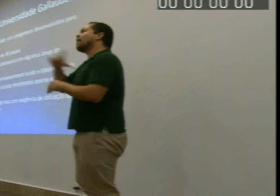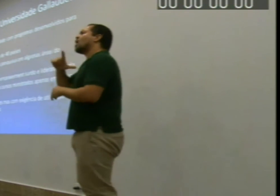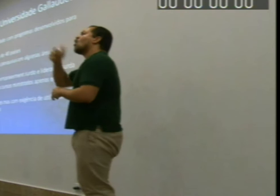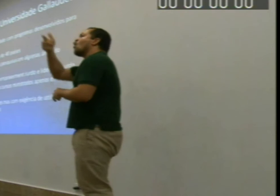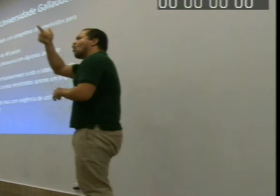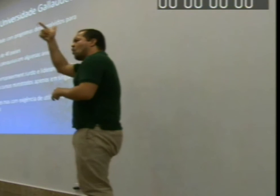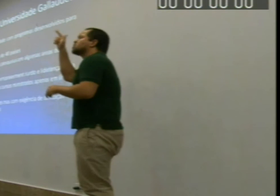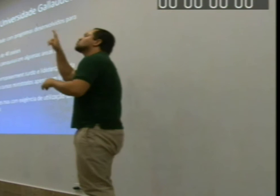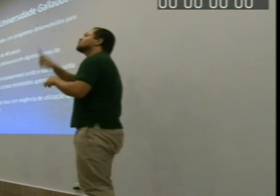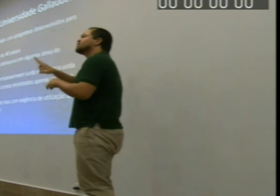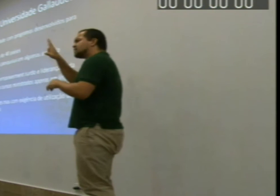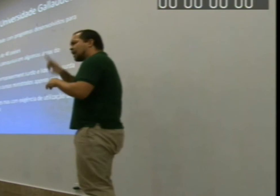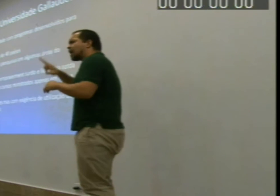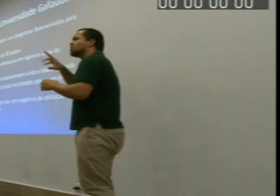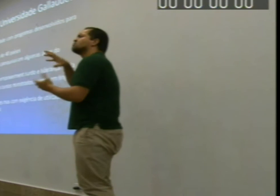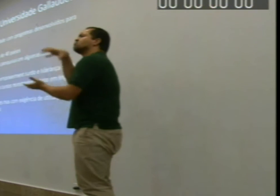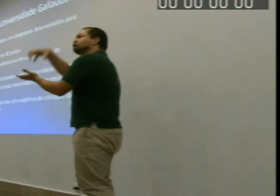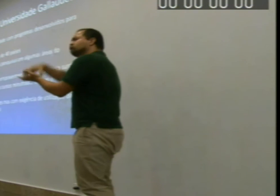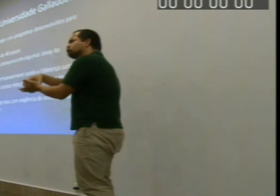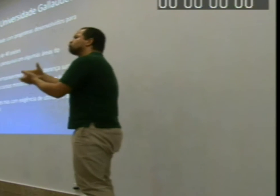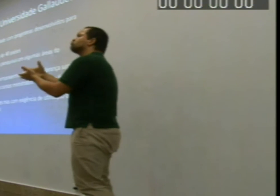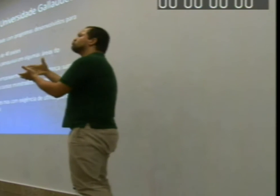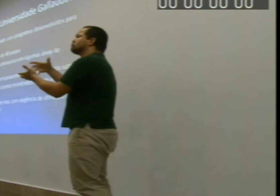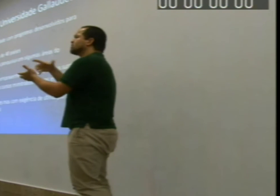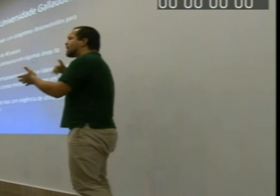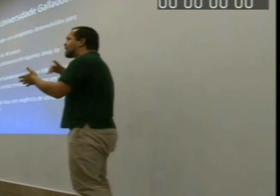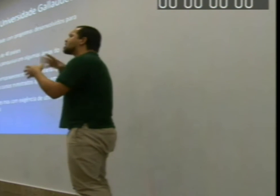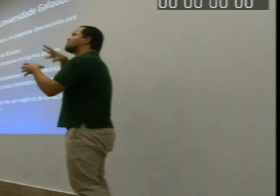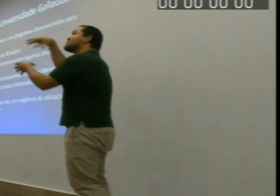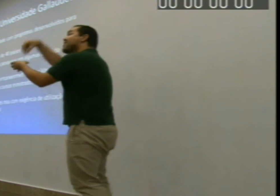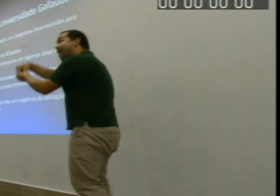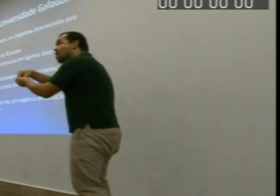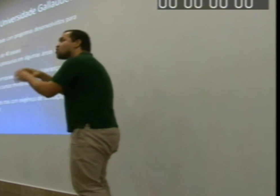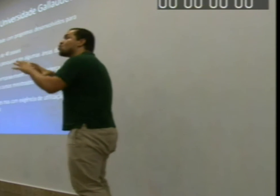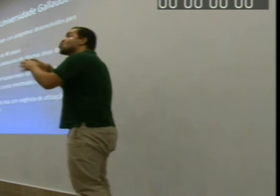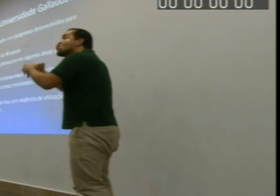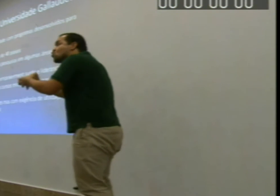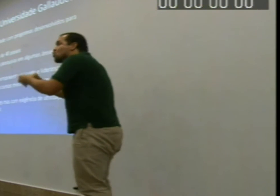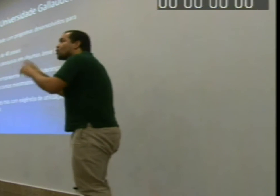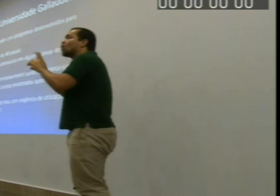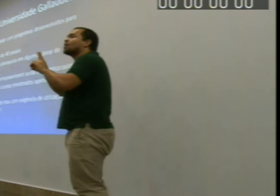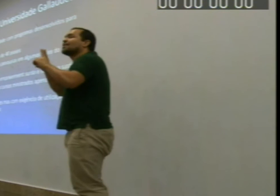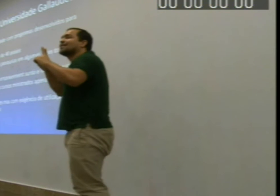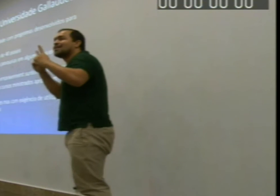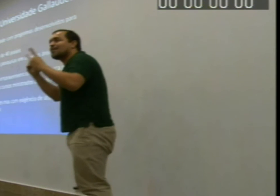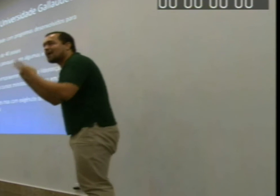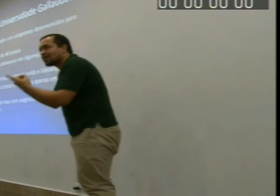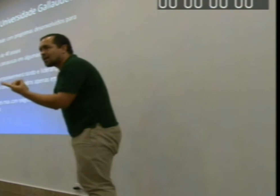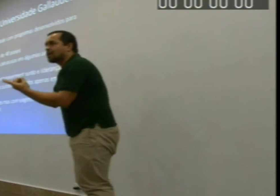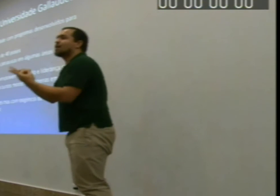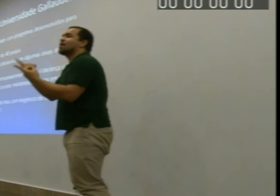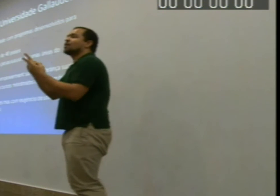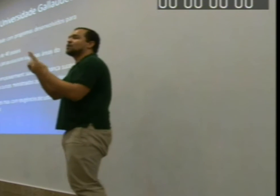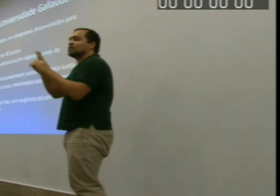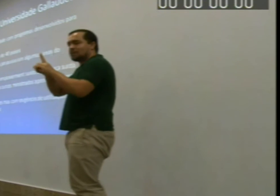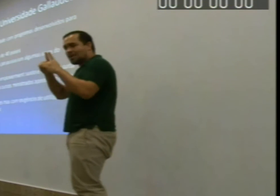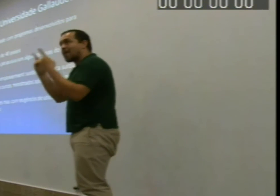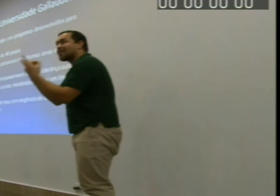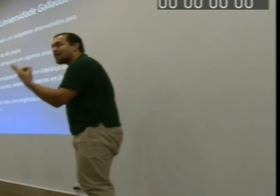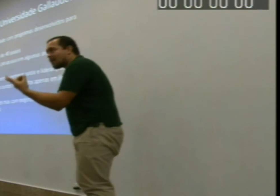educação de surdos tem outras universidades que tem eh matrícula que dentro na sua comunidade